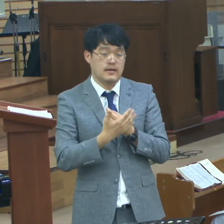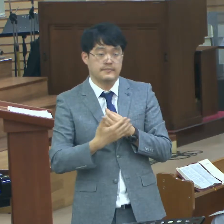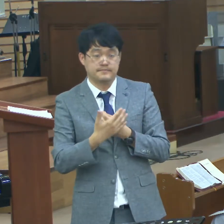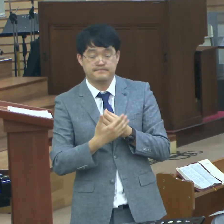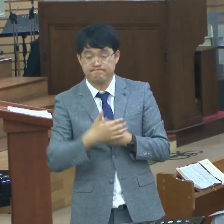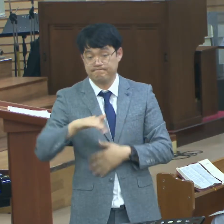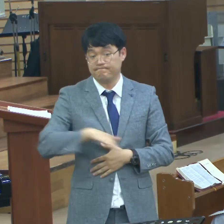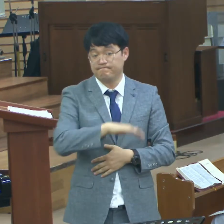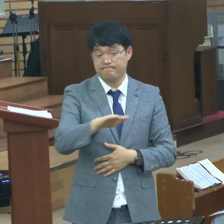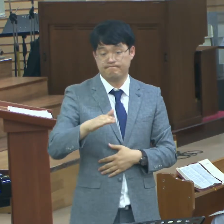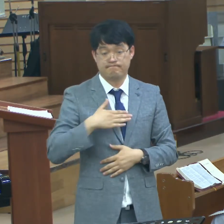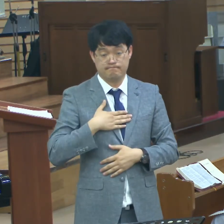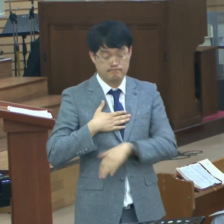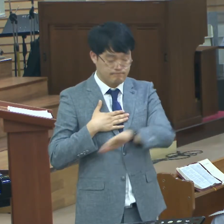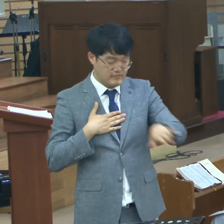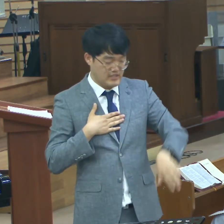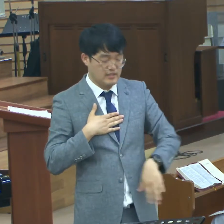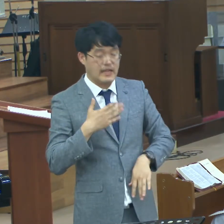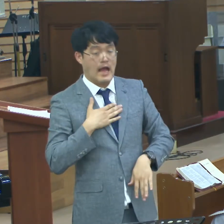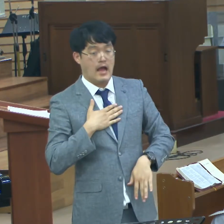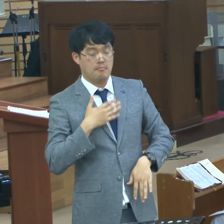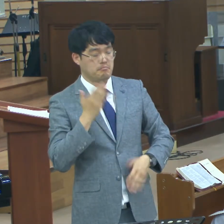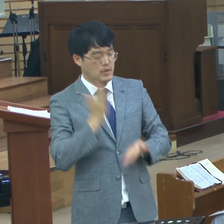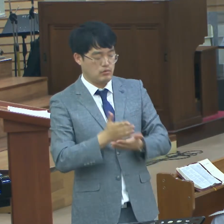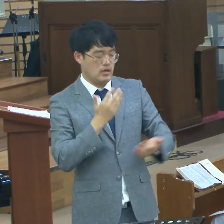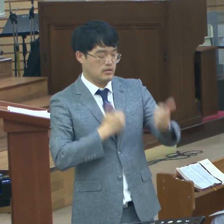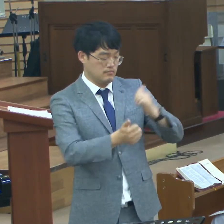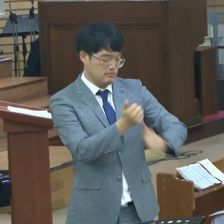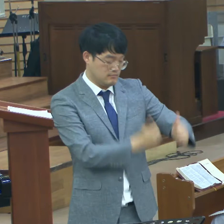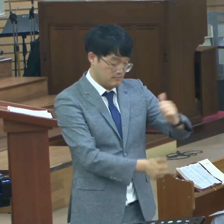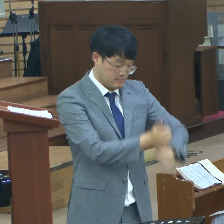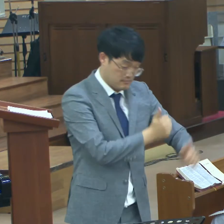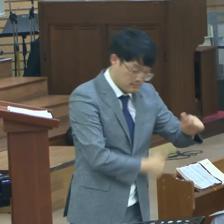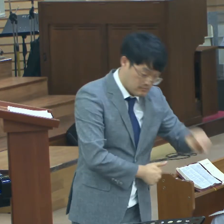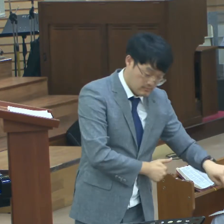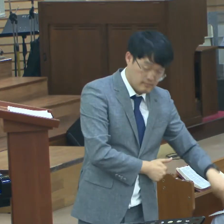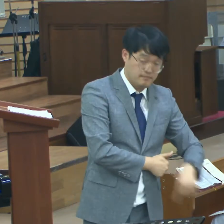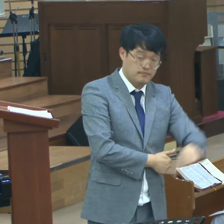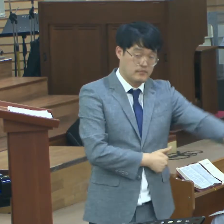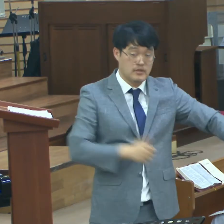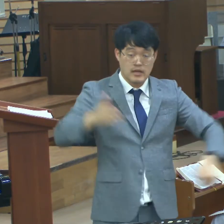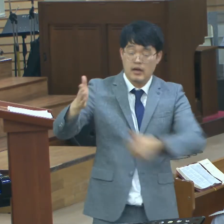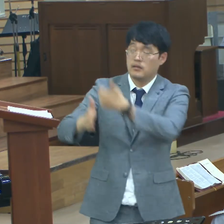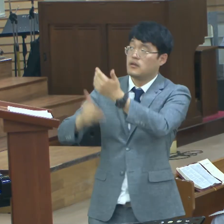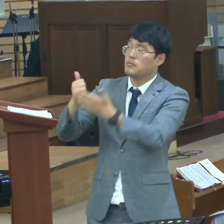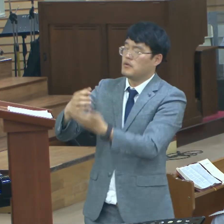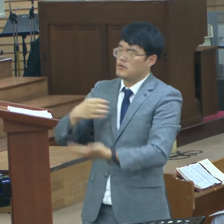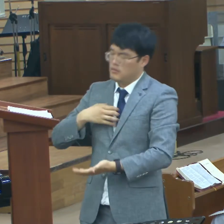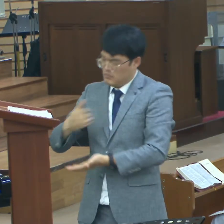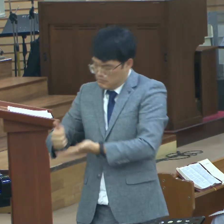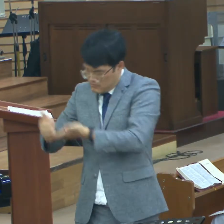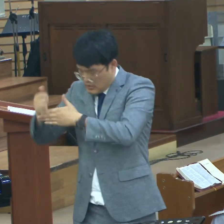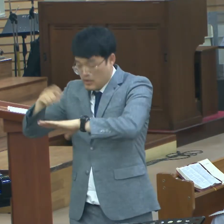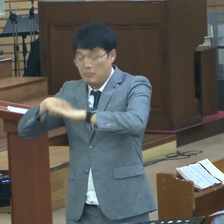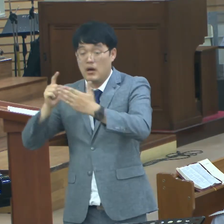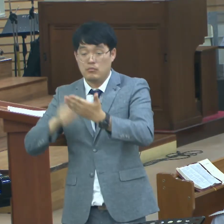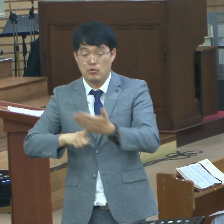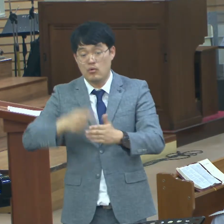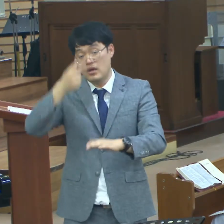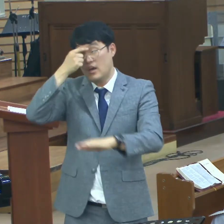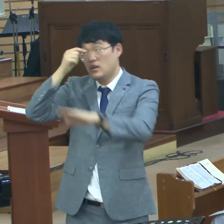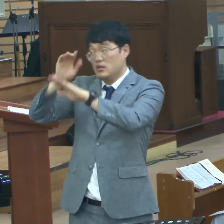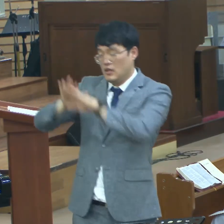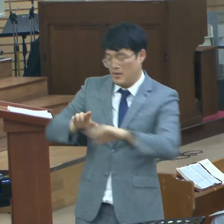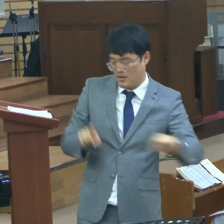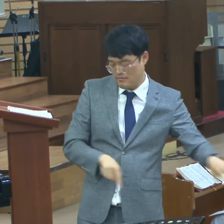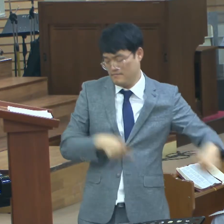우리 자손이 하나님을 경외하고 두려워하는 마음으로 예배하는 자리에 서는 거예요. 여러분이나 제가 자녀 교육을